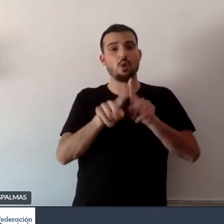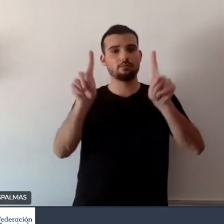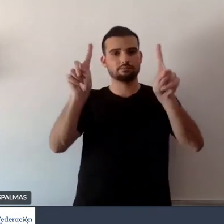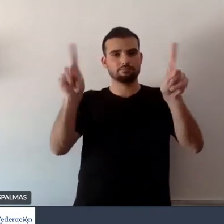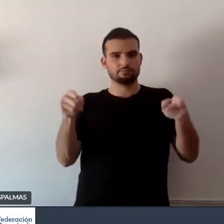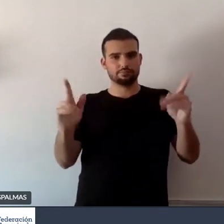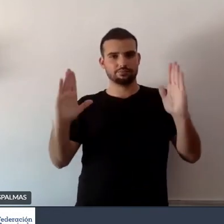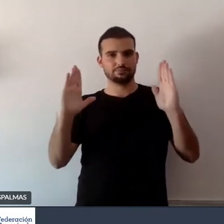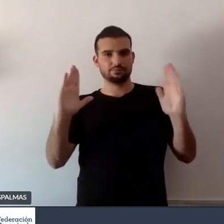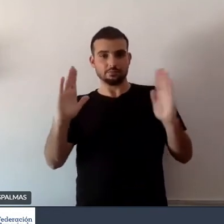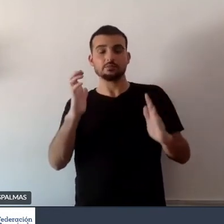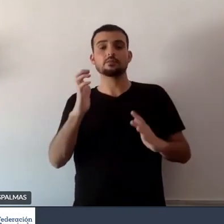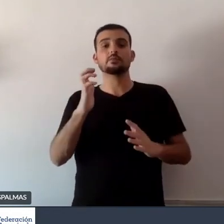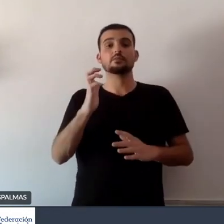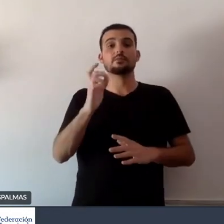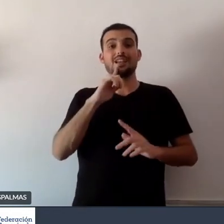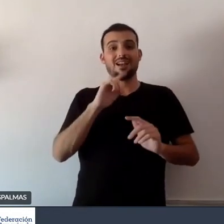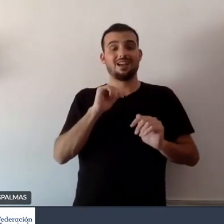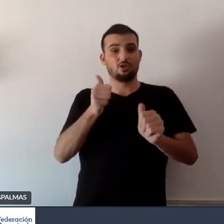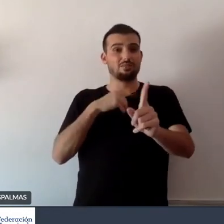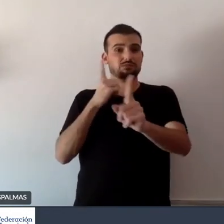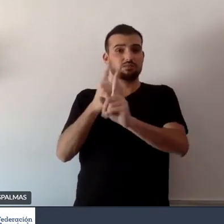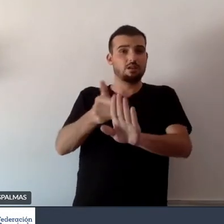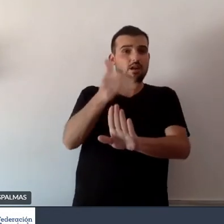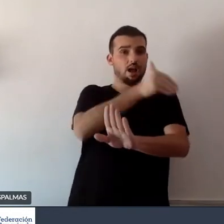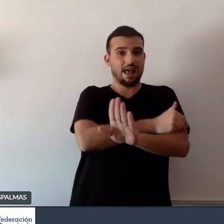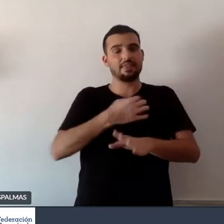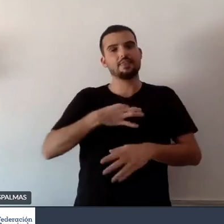construir nuestro juego ofensivo hay que tener en cuenta